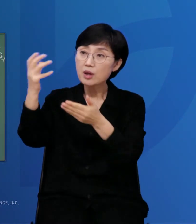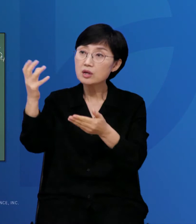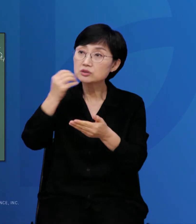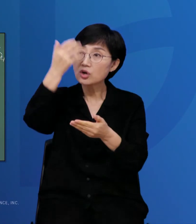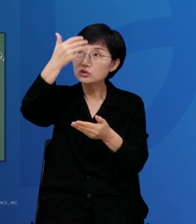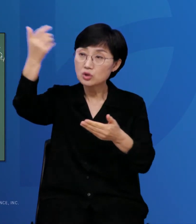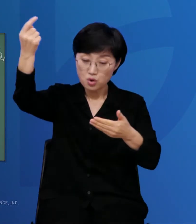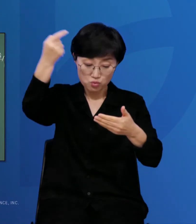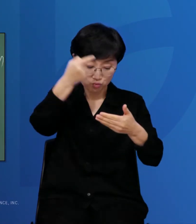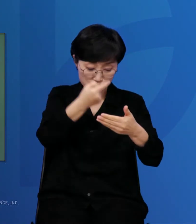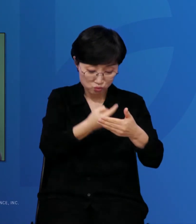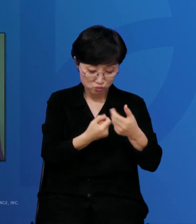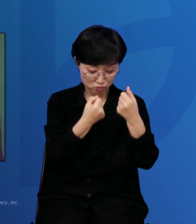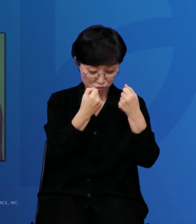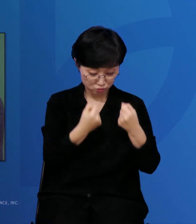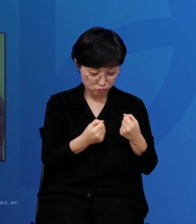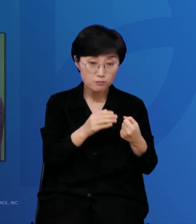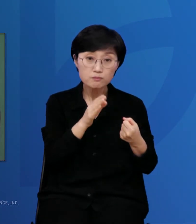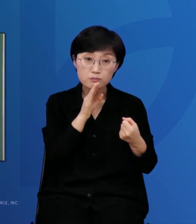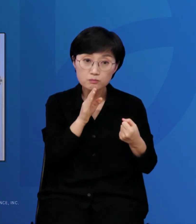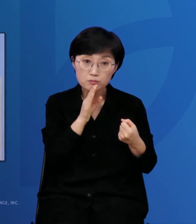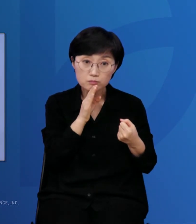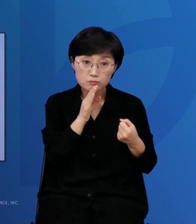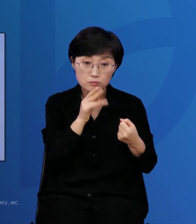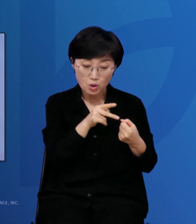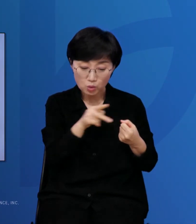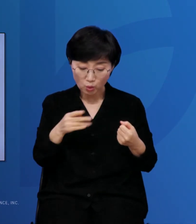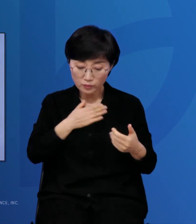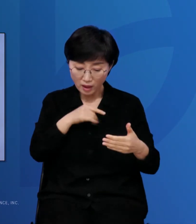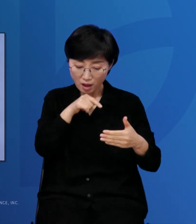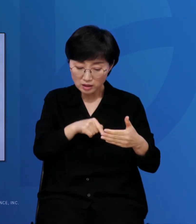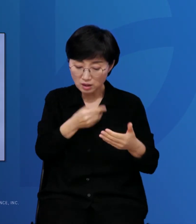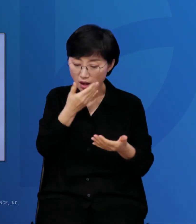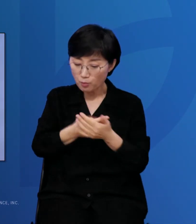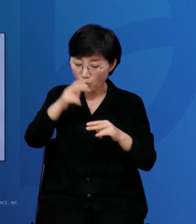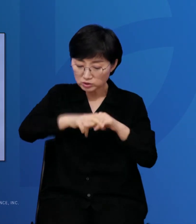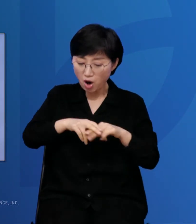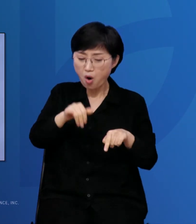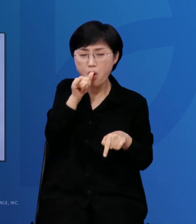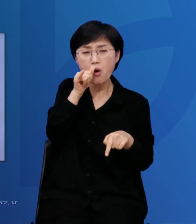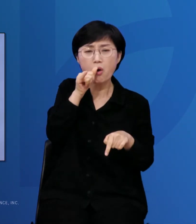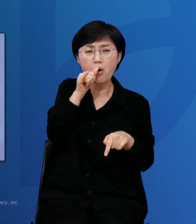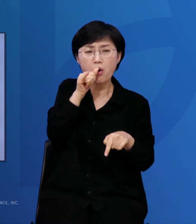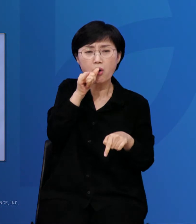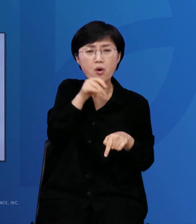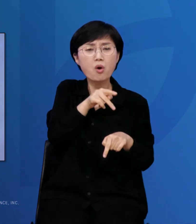못하느냐 이 말은 내 안에 보좌의 축복임에 그게 교회예요.